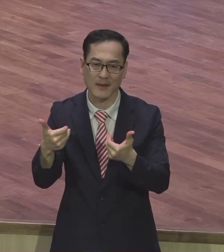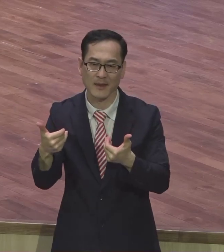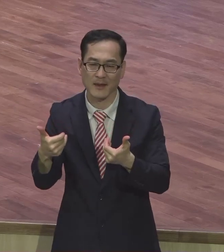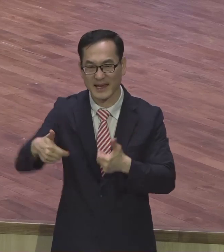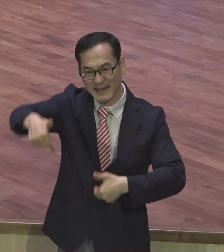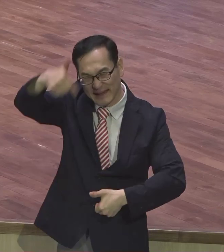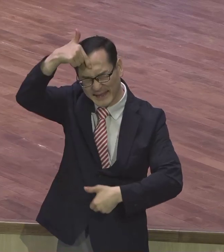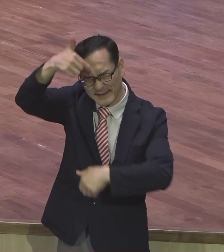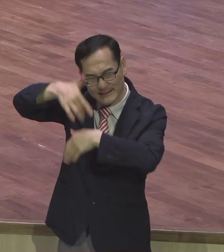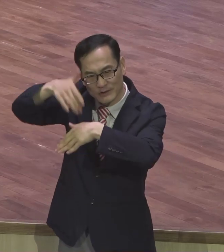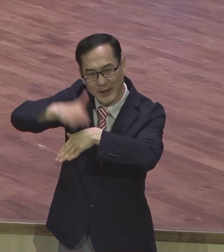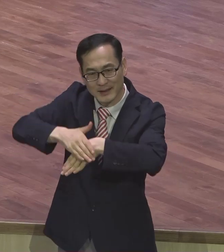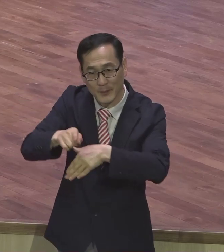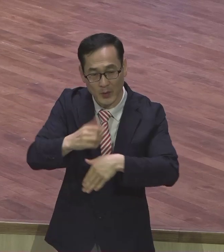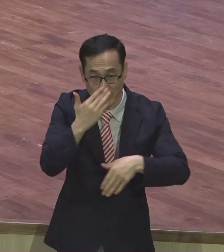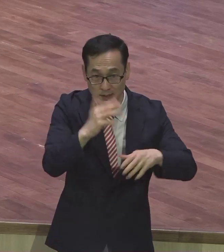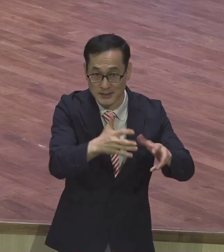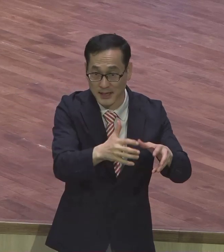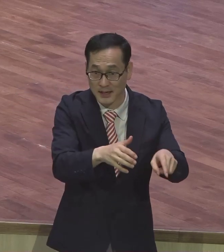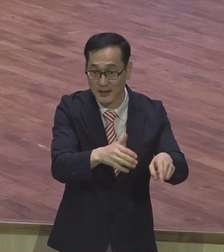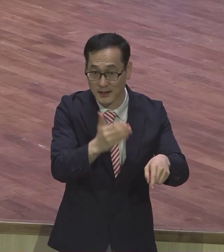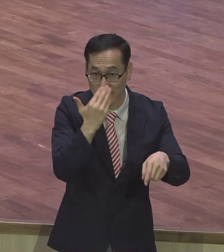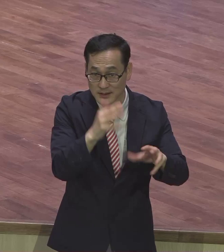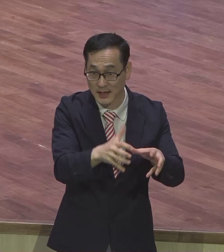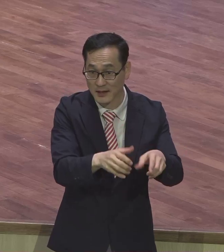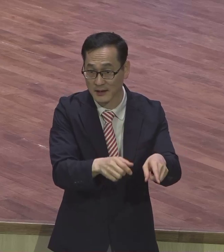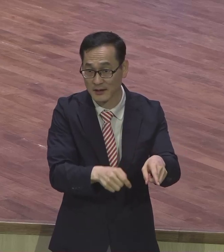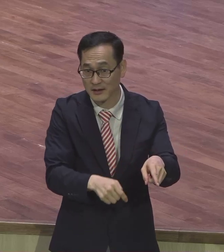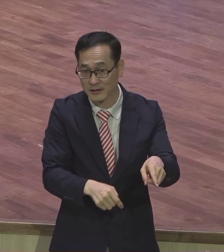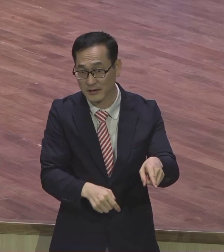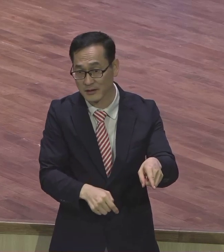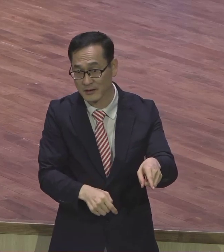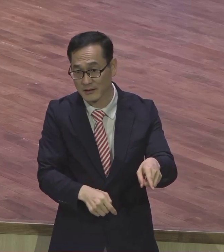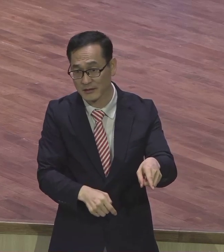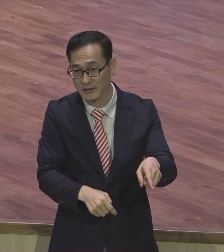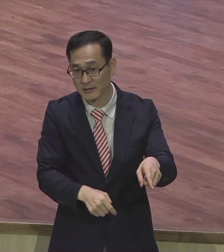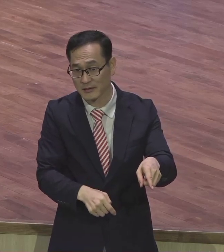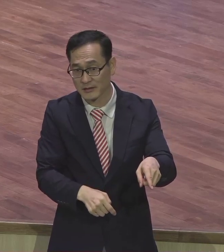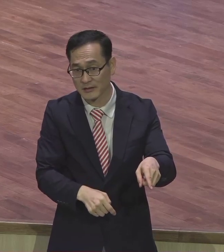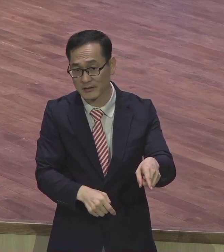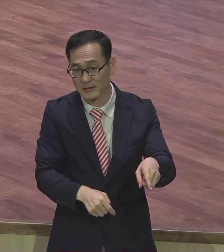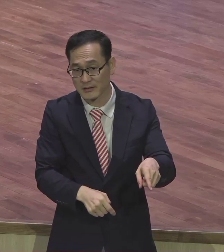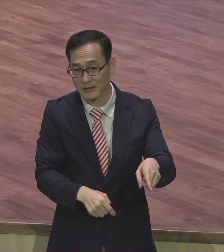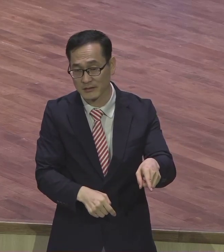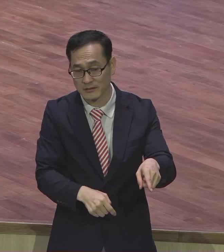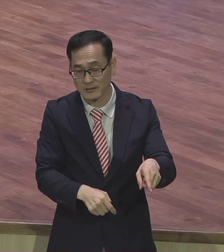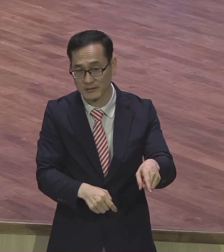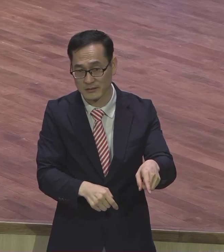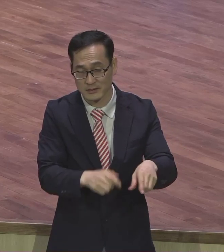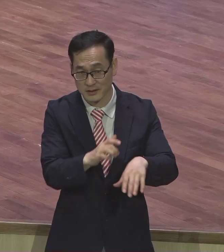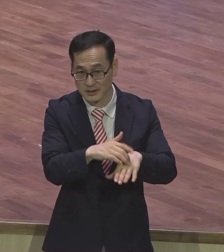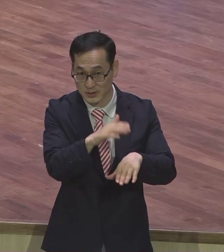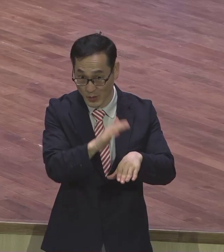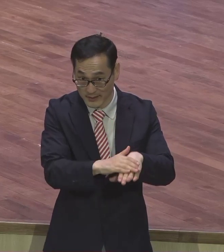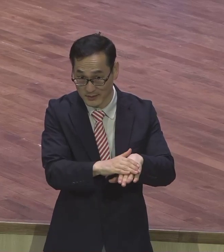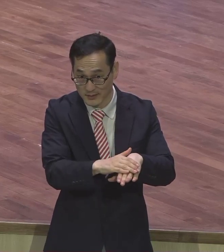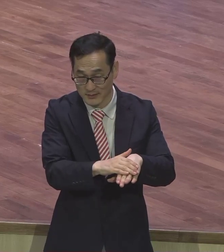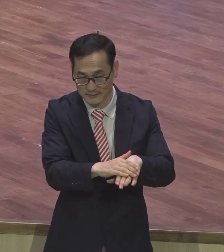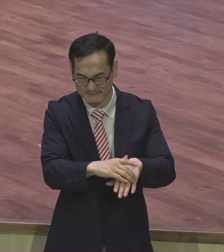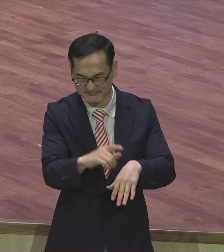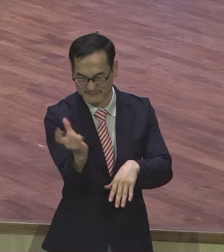있는 이스라엘 백성들 얼마나 확실한지 옛틀에 딱 갇혀가지고 그것도 확실하게